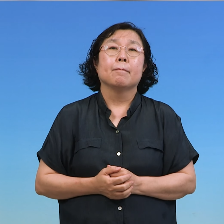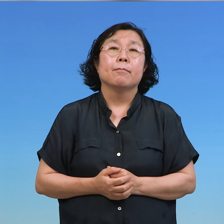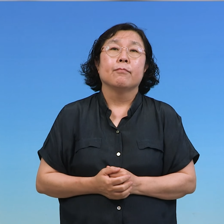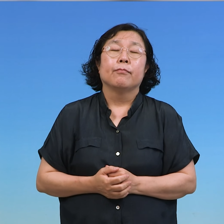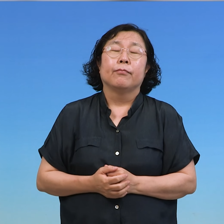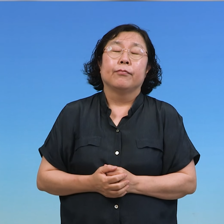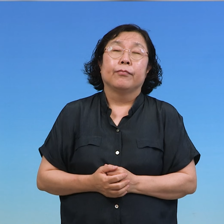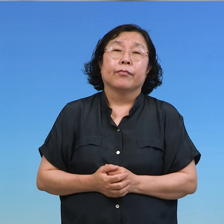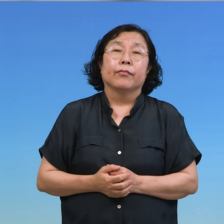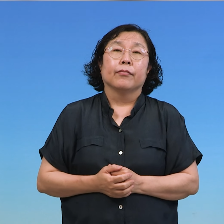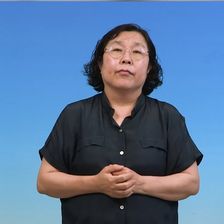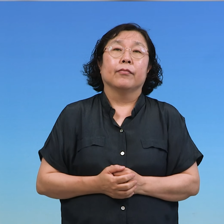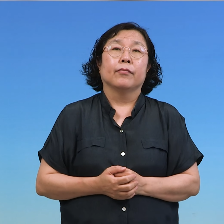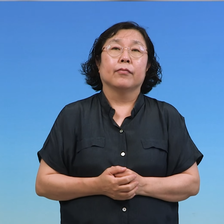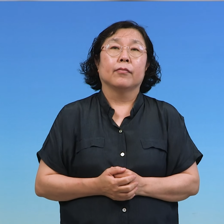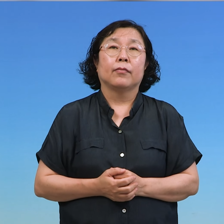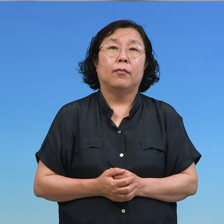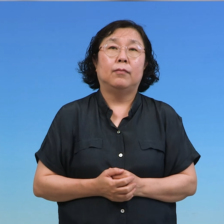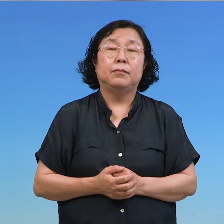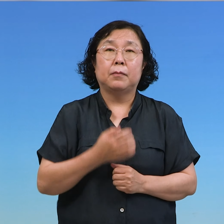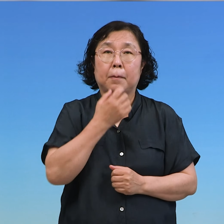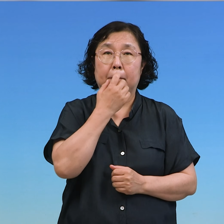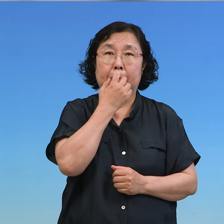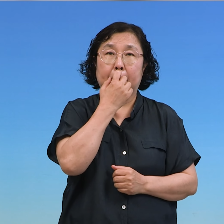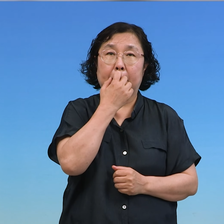어떻게 이런 일이 가능했을까 보니까